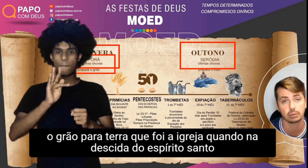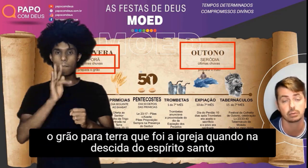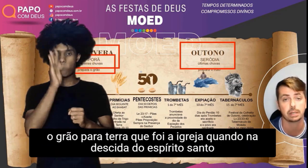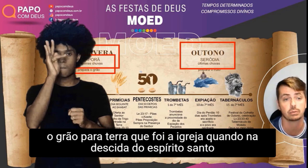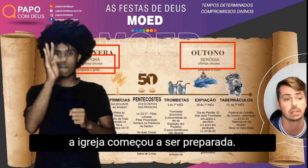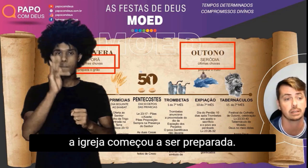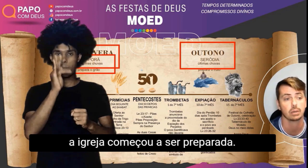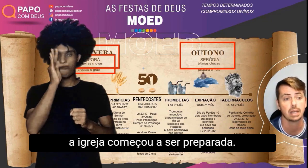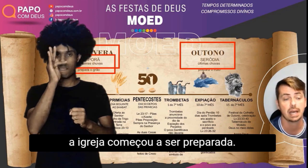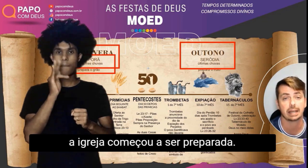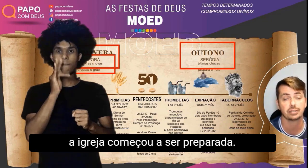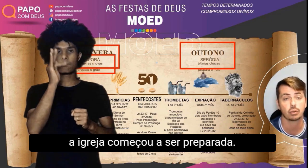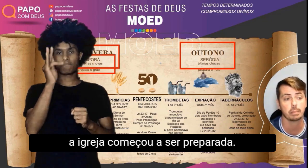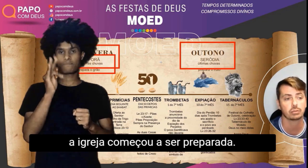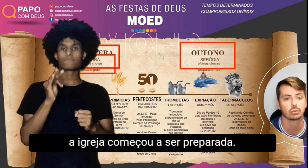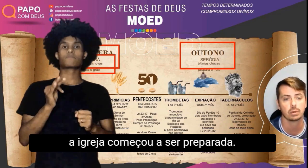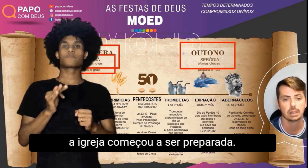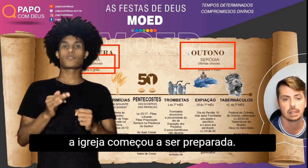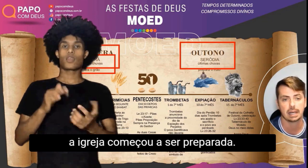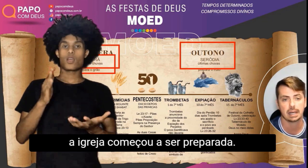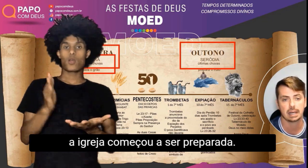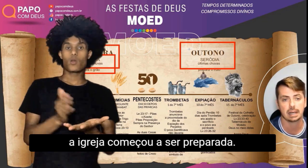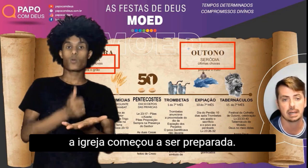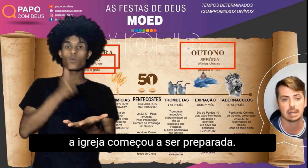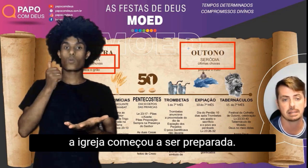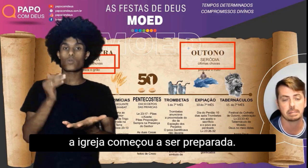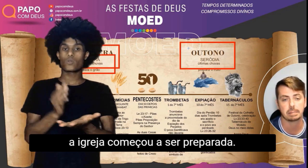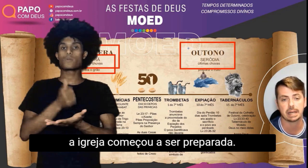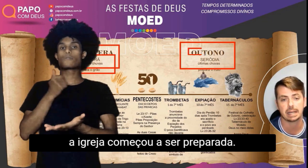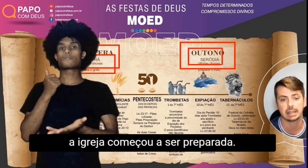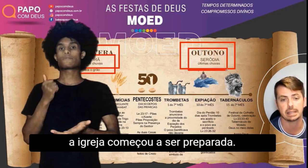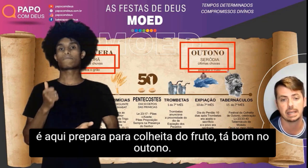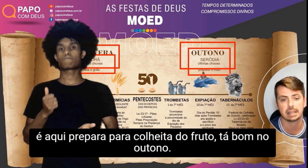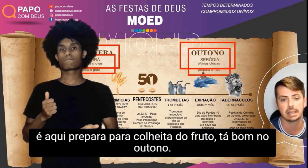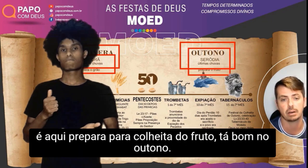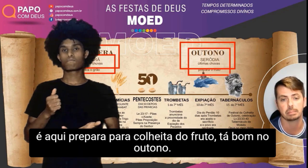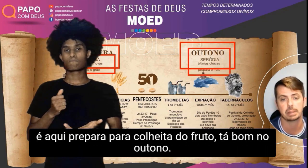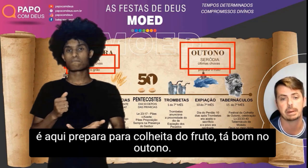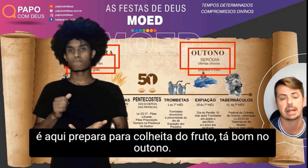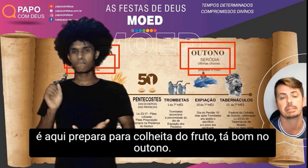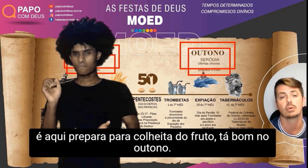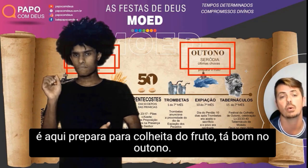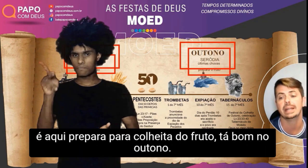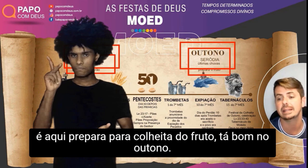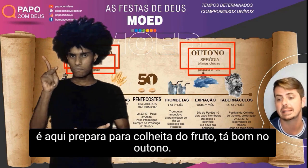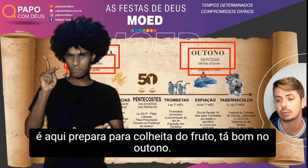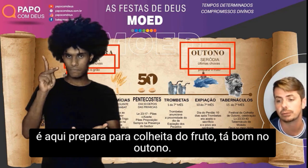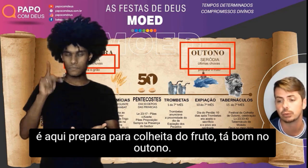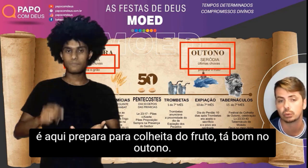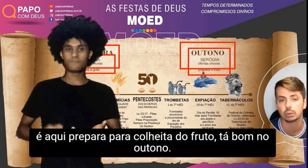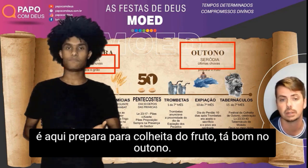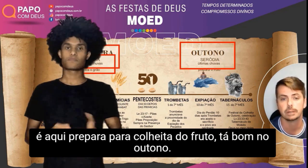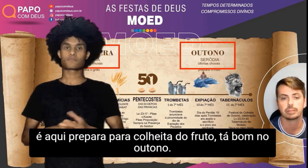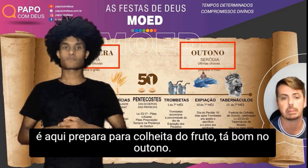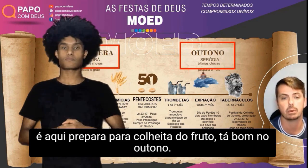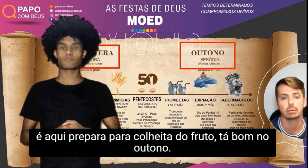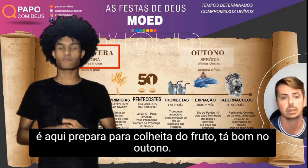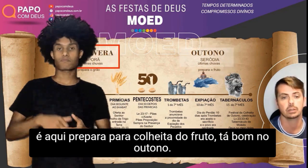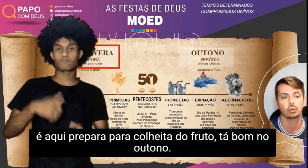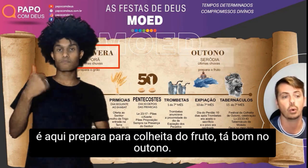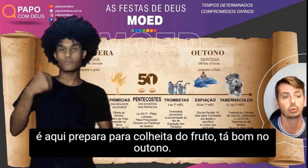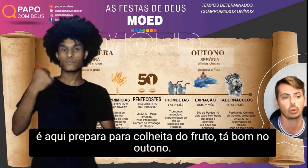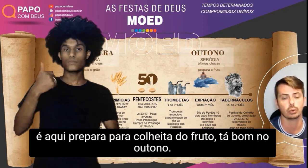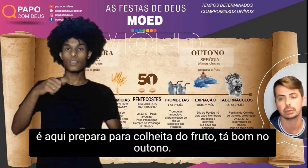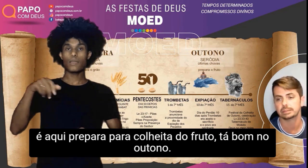quando a descida do Espírito Santo, a igreja começou a ser preparada, e aqui ó, prepara para a colheita do fruto, tá